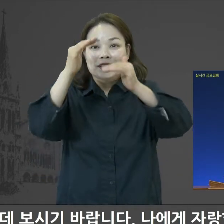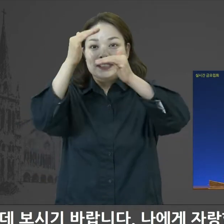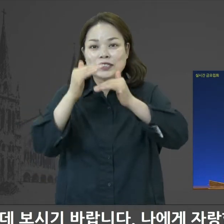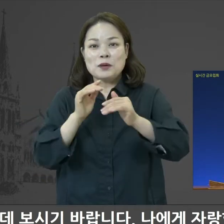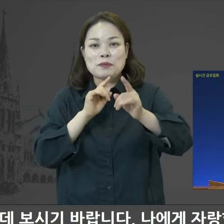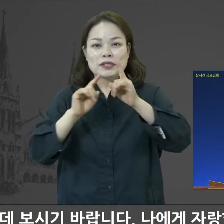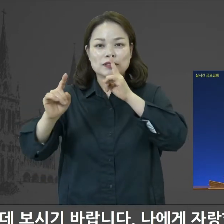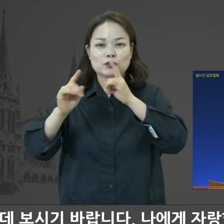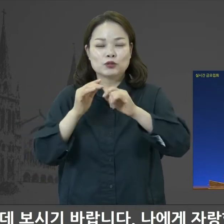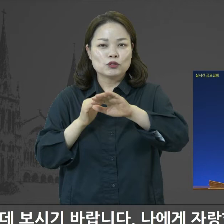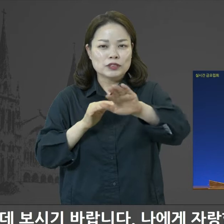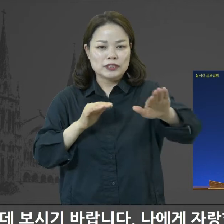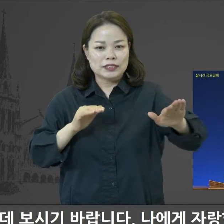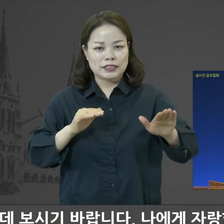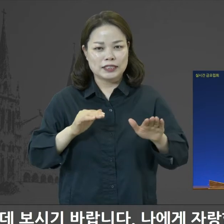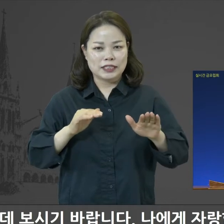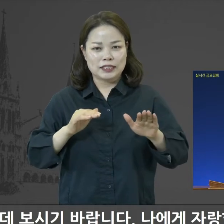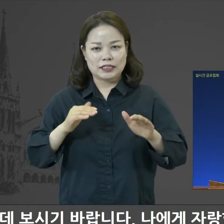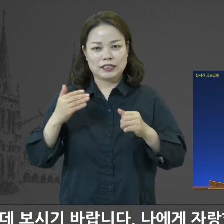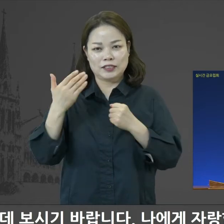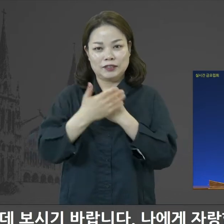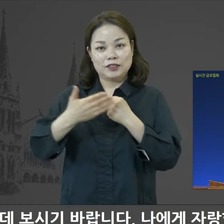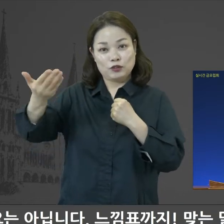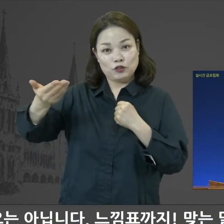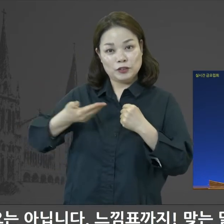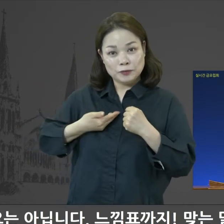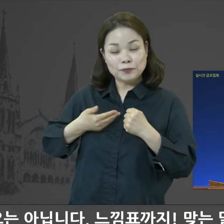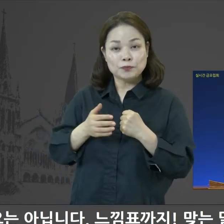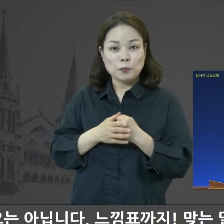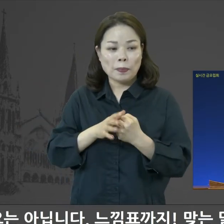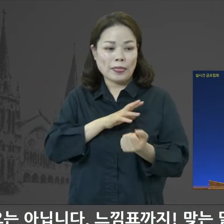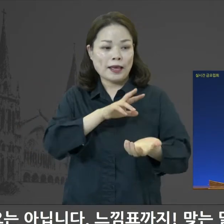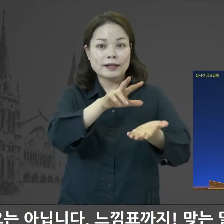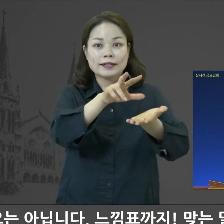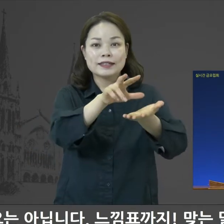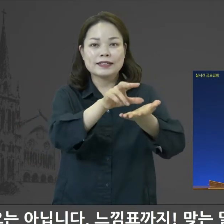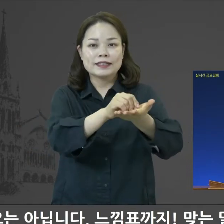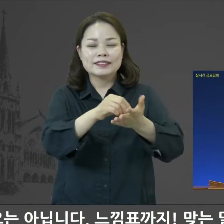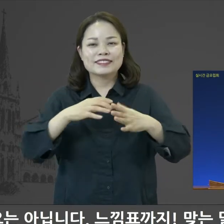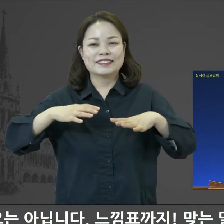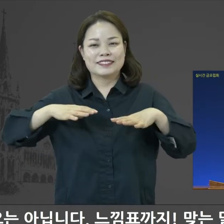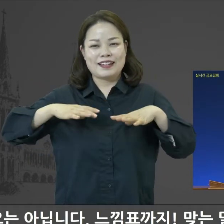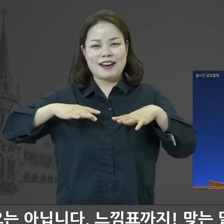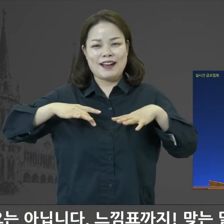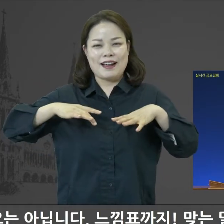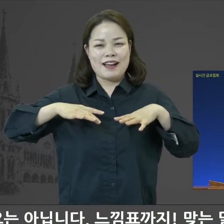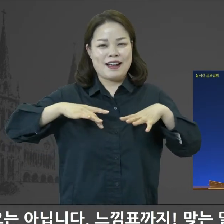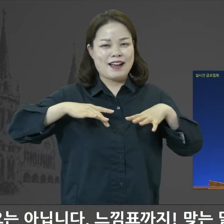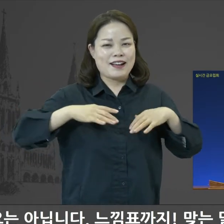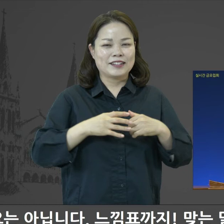이 말씀을 우리에게 가르쳐 주고 있습니다. 오늘 본문의 주제는 자랑이라고 할 수 있습니다.